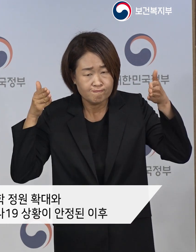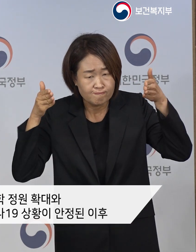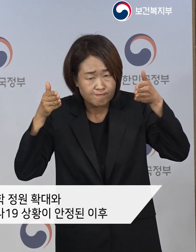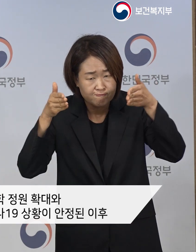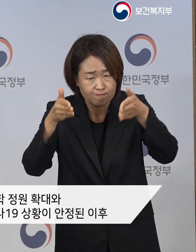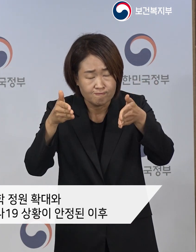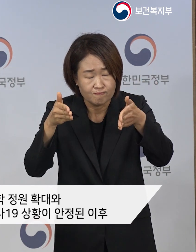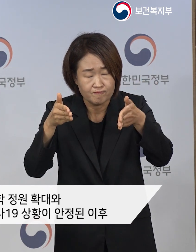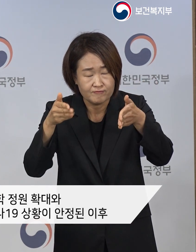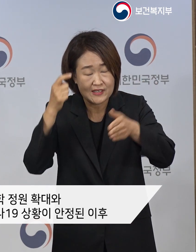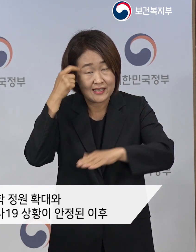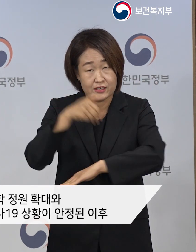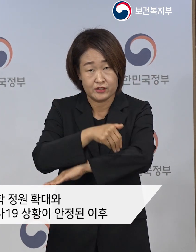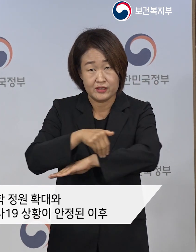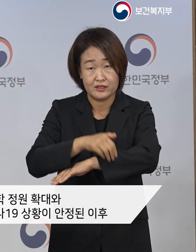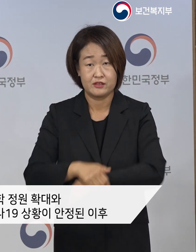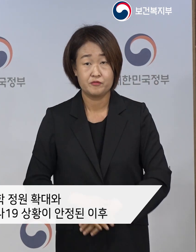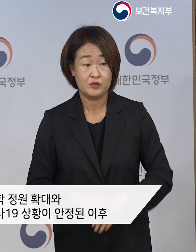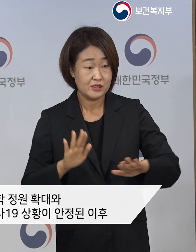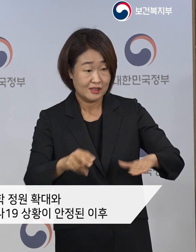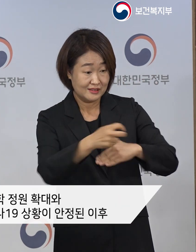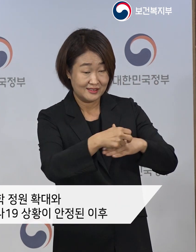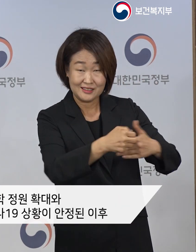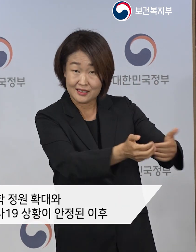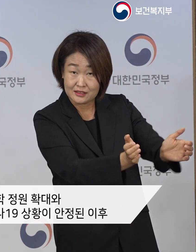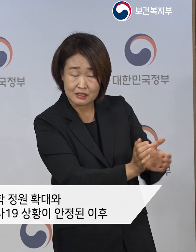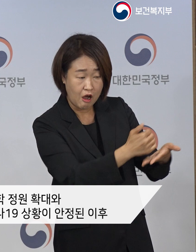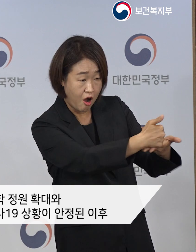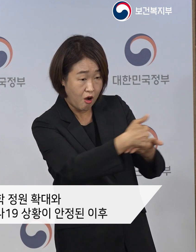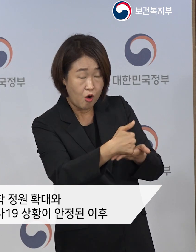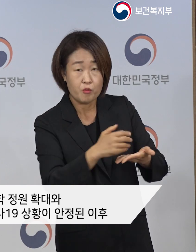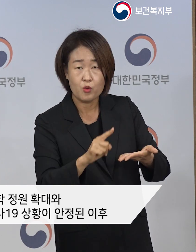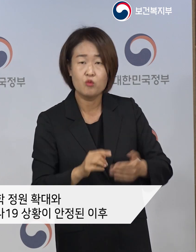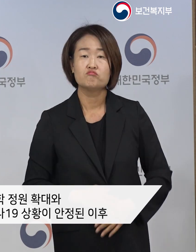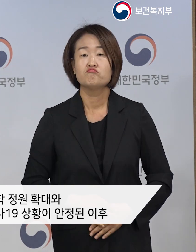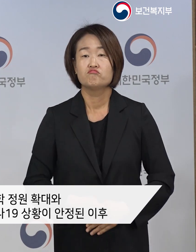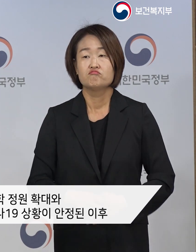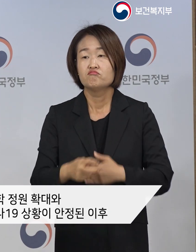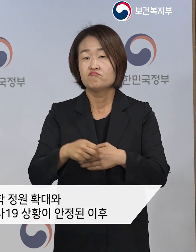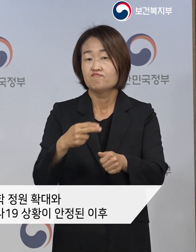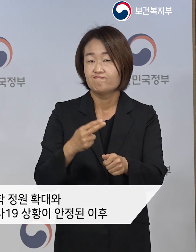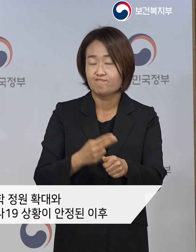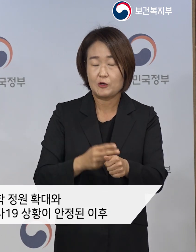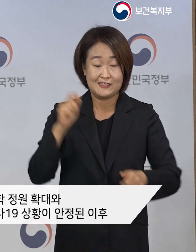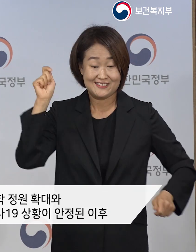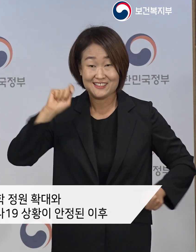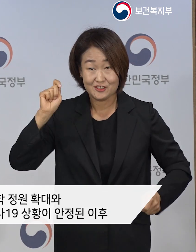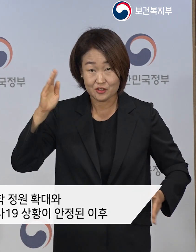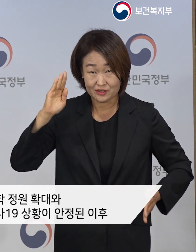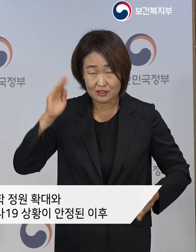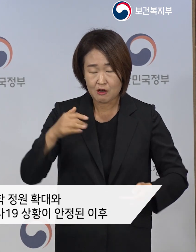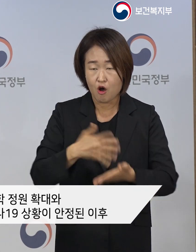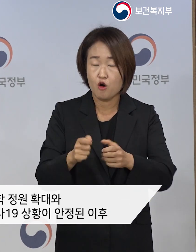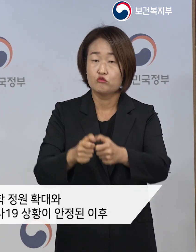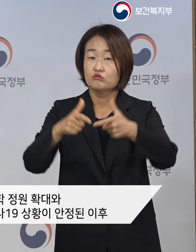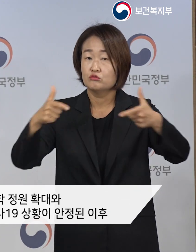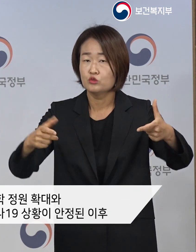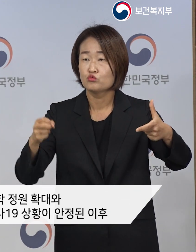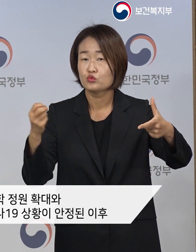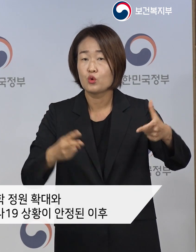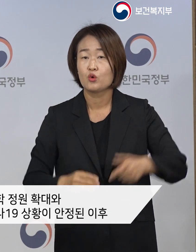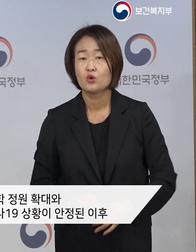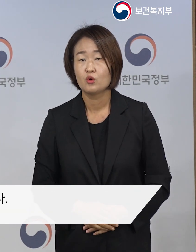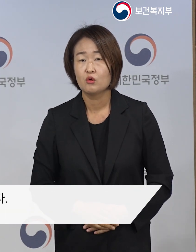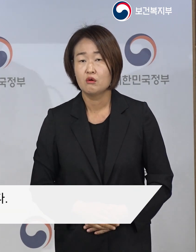의사단체가 문제를 제기하고 있는 의과대학 정원 확대와 공공의대 신설에 대해서는 수도권의 코로나19 상황이